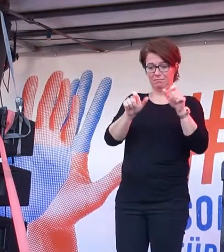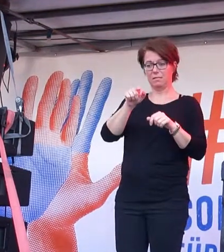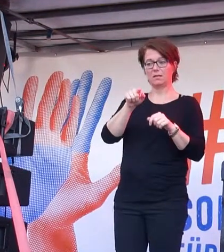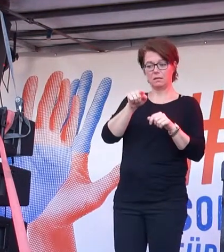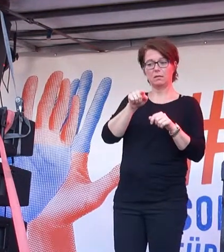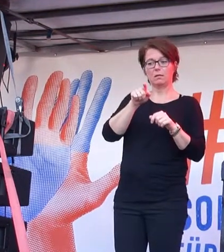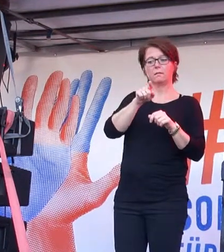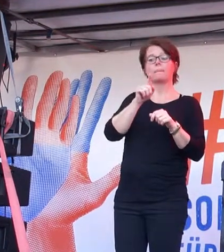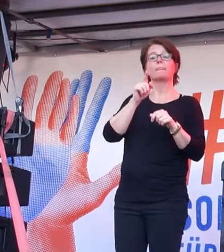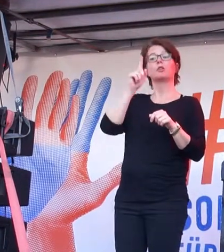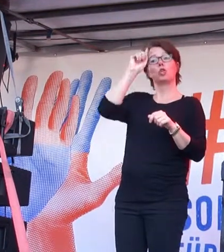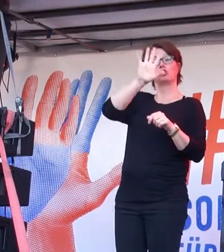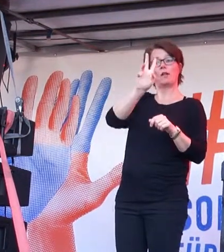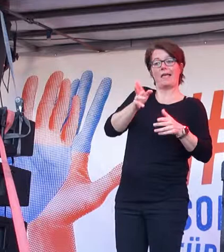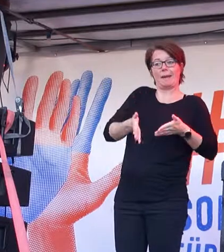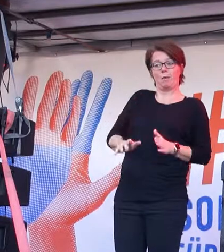angehören.